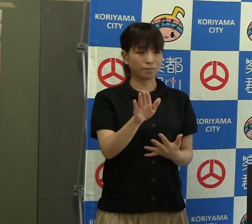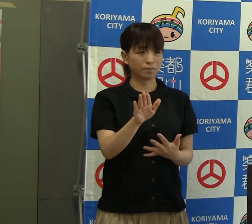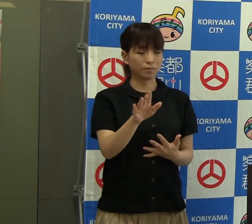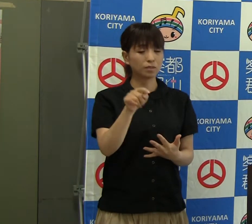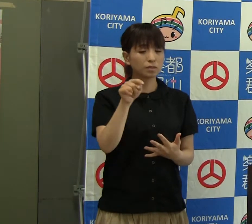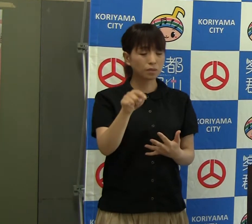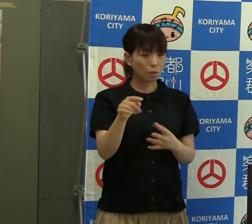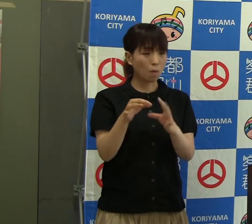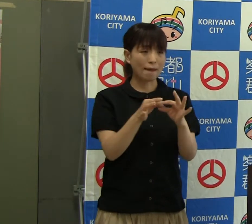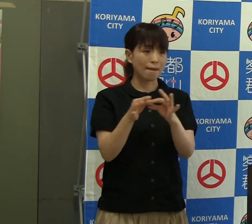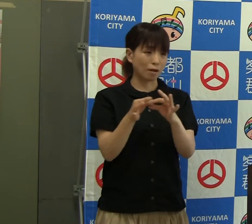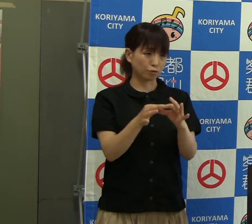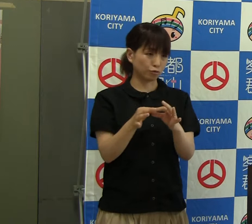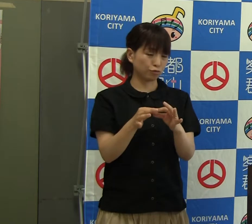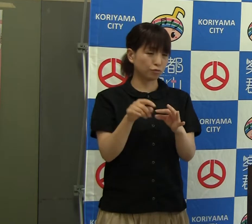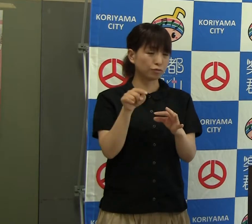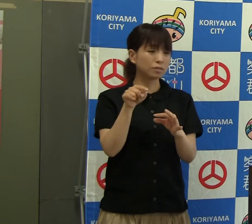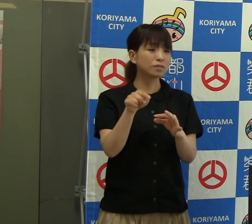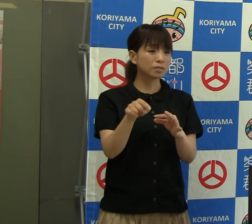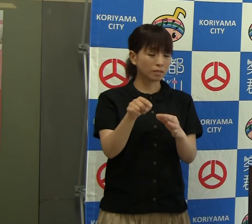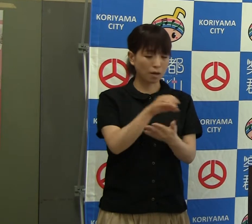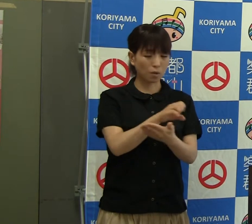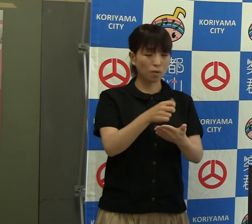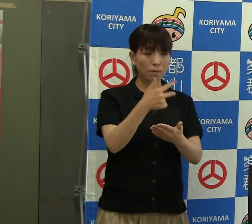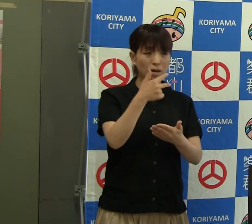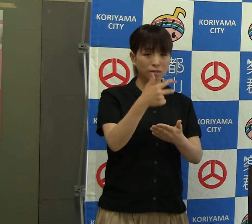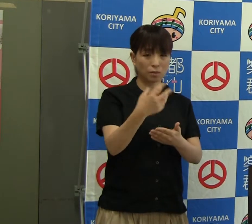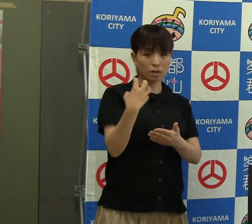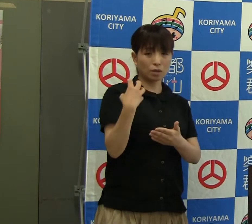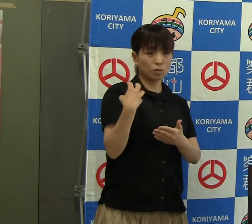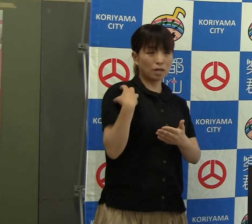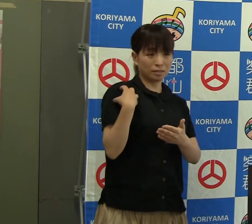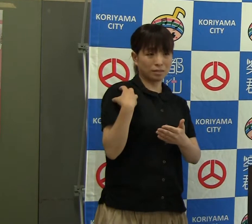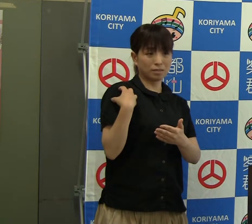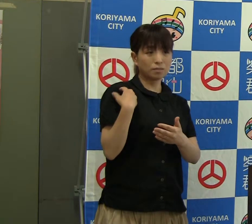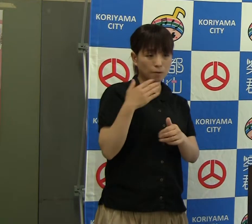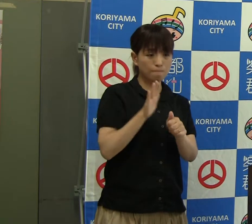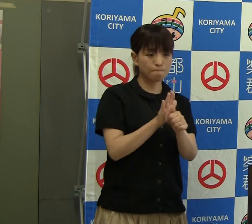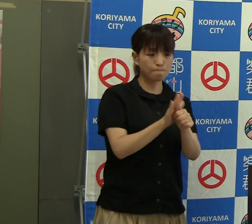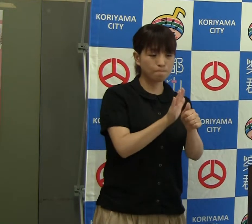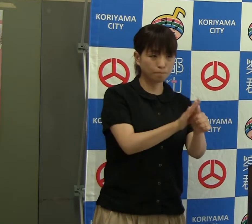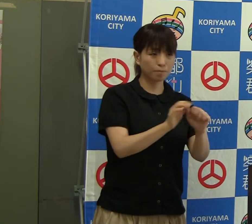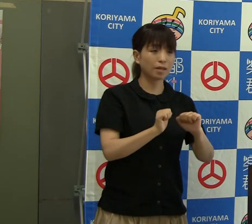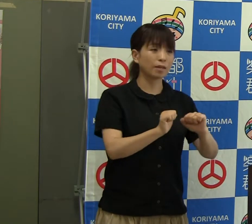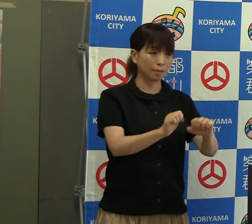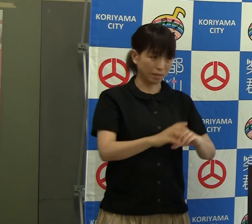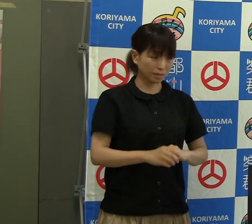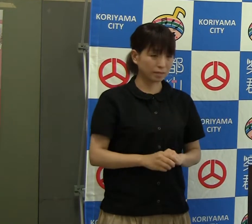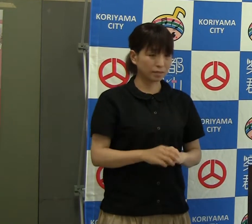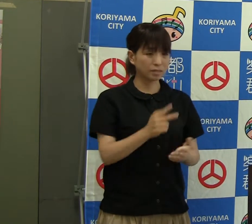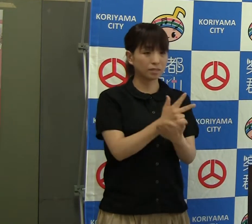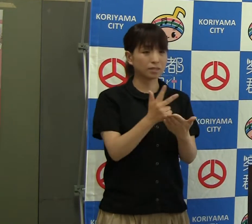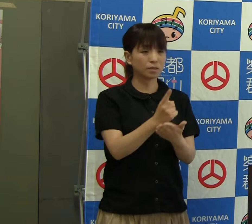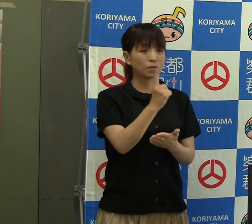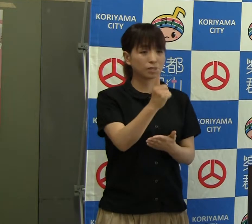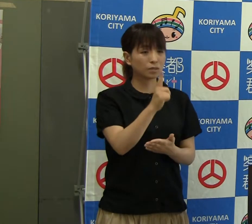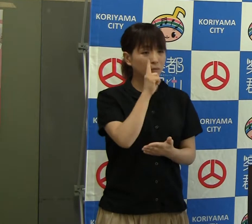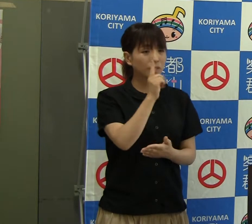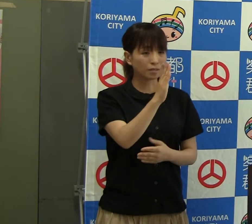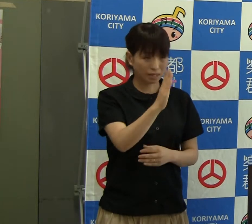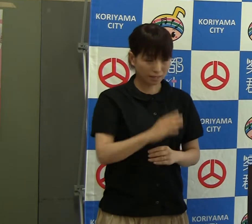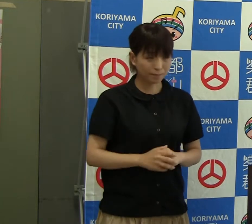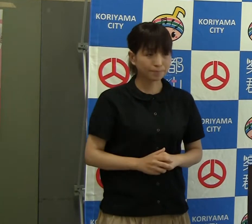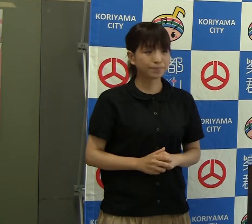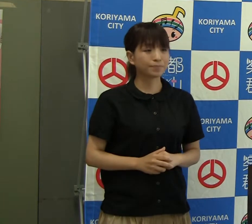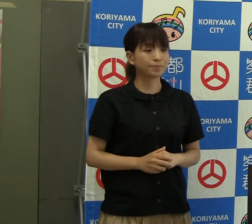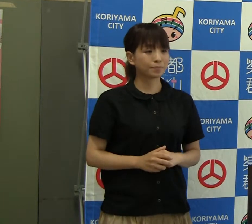もとにですね、公認審の役割を果たしているところでございますが、資料1をご覧いただきたいと思います。